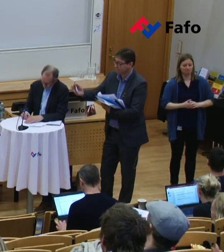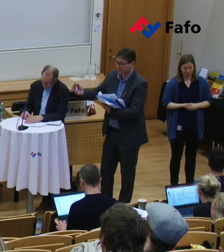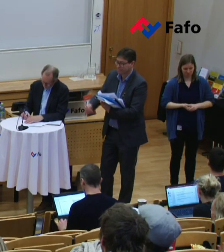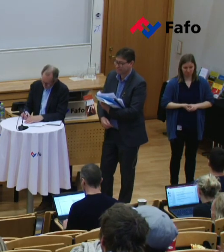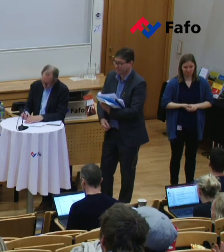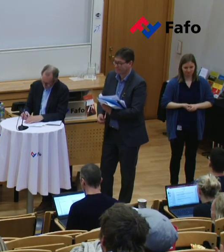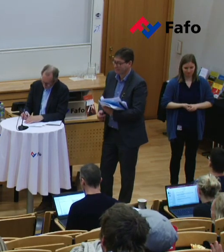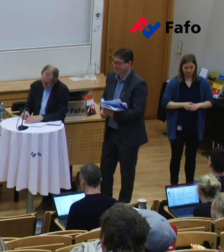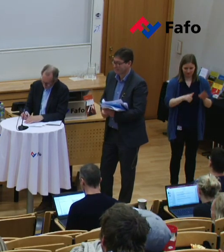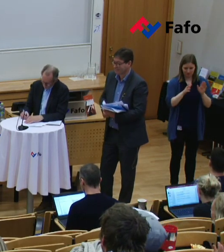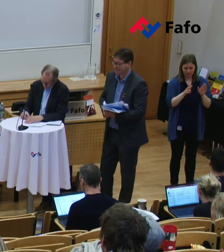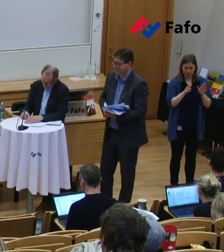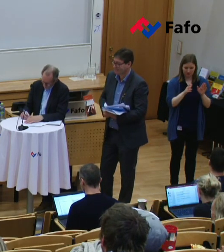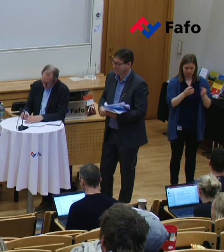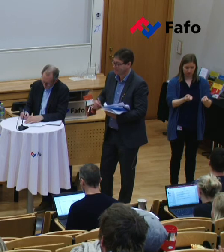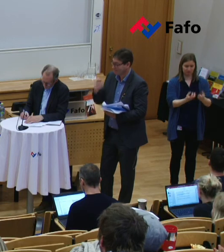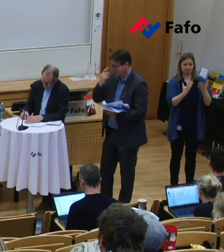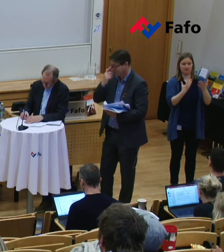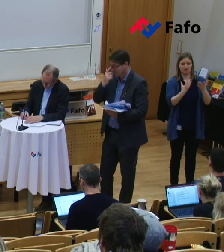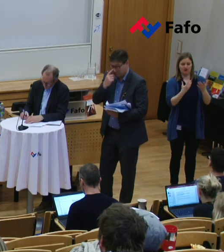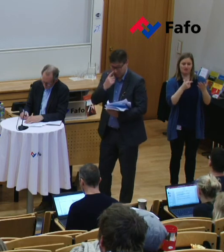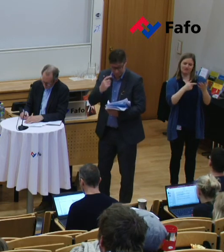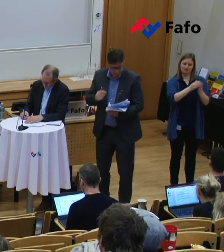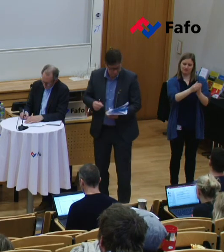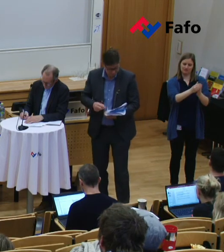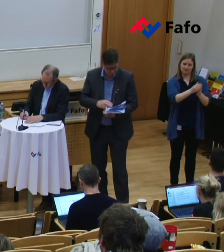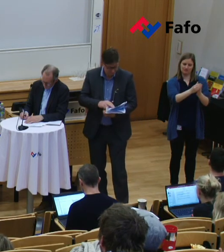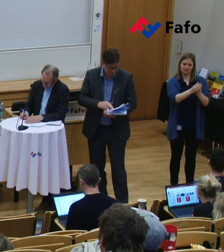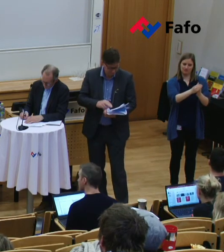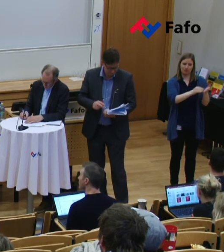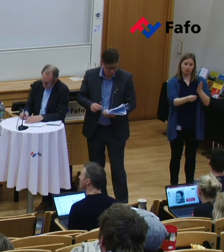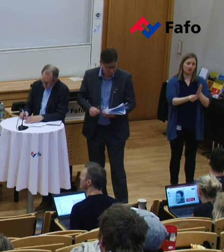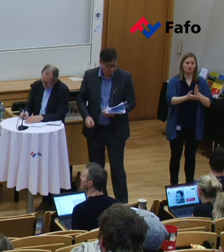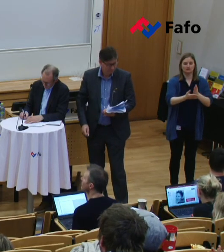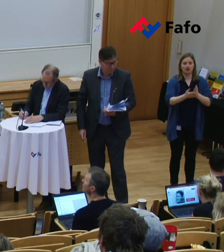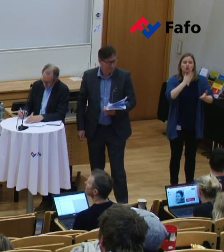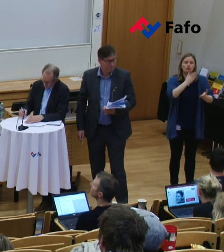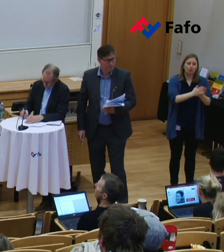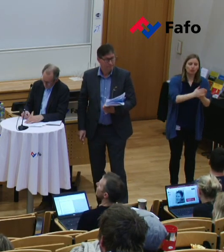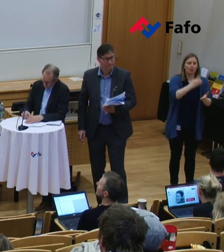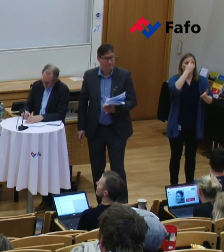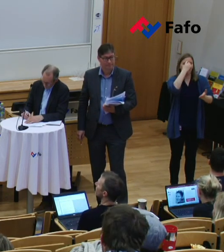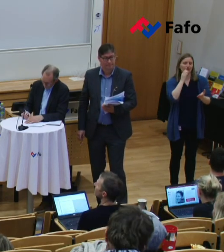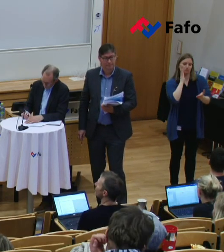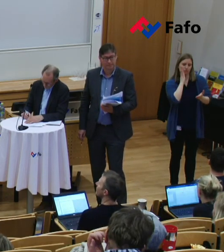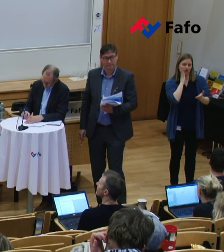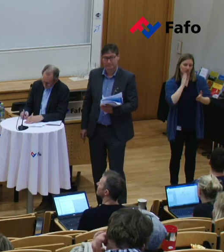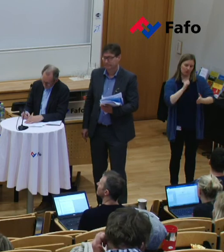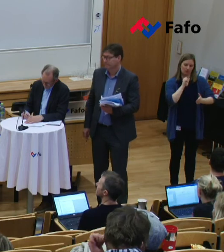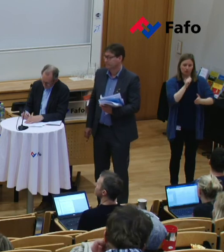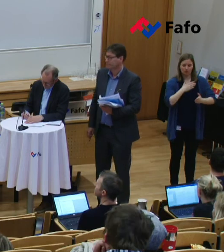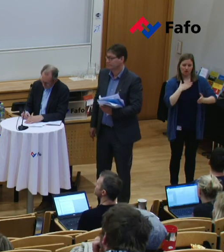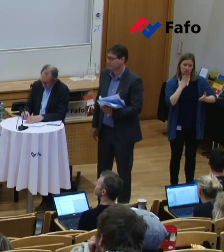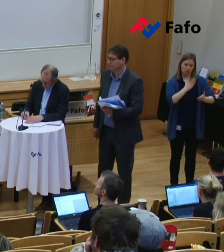Og det som slår meg veldig den altså, nok og egnet boliger. Altså, vi må ha nok boliger for at dette skal